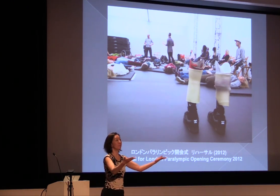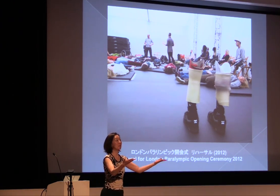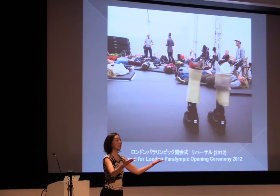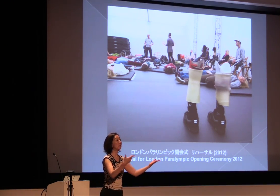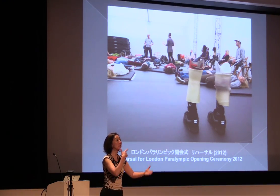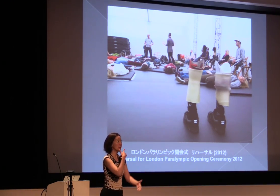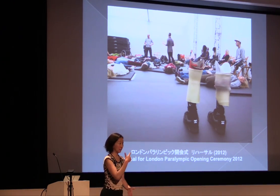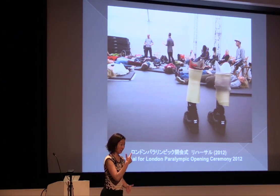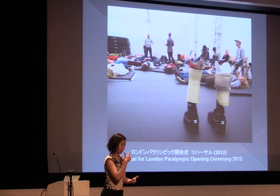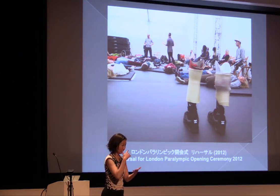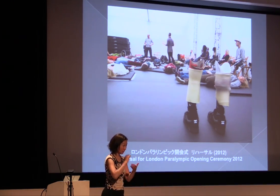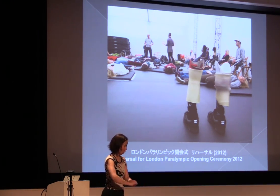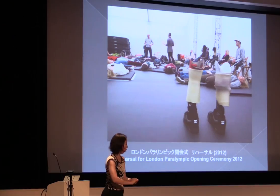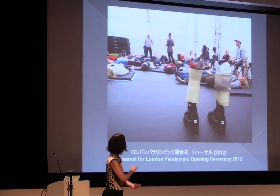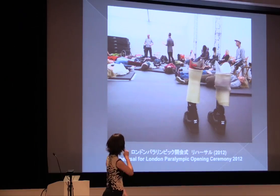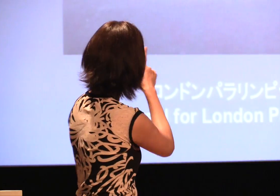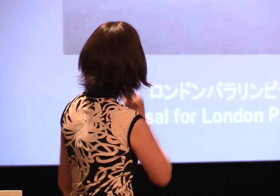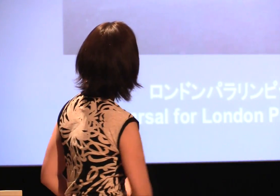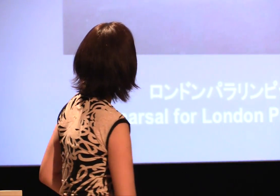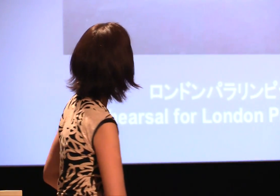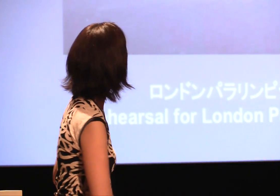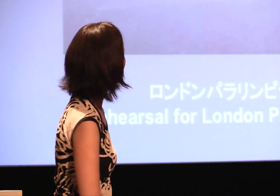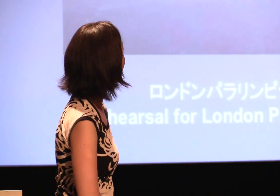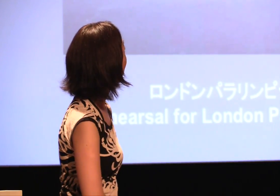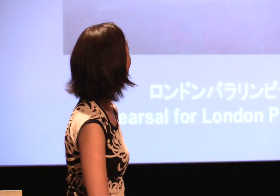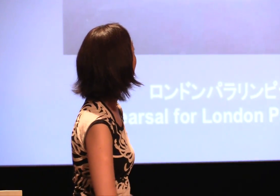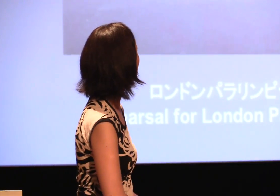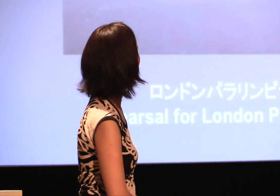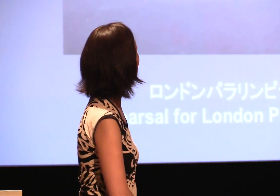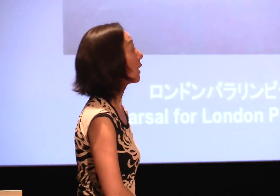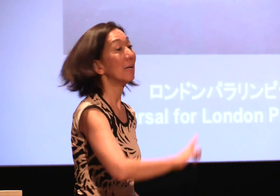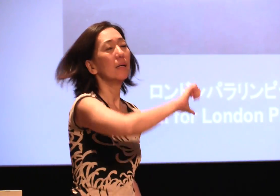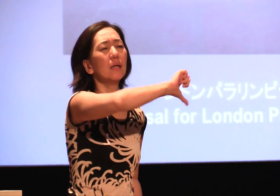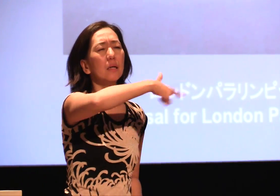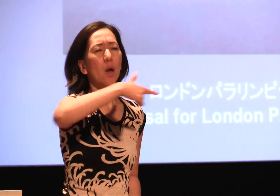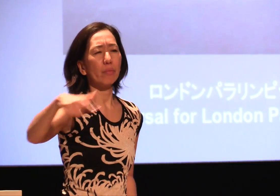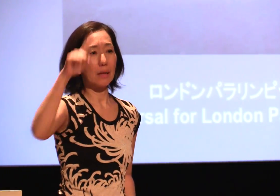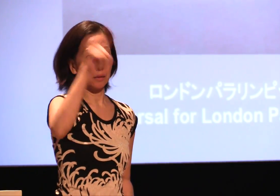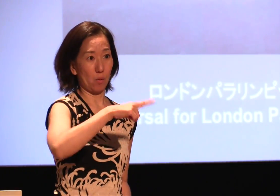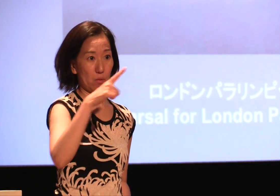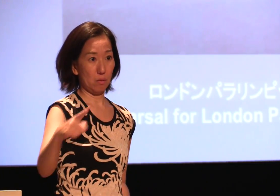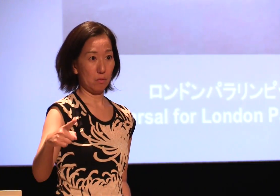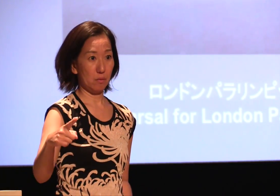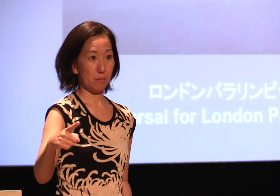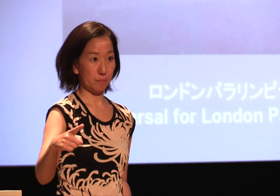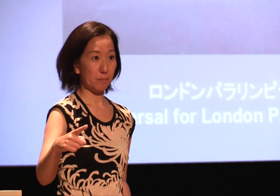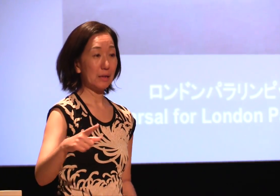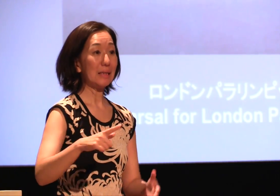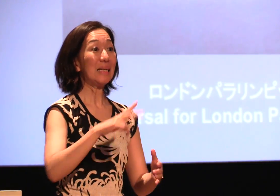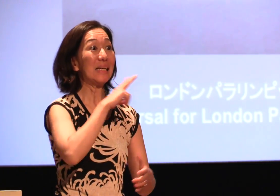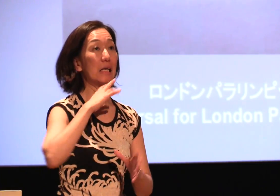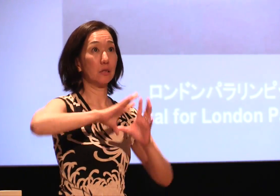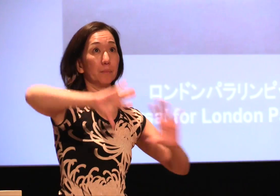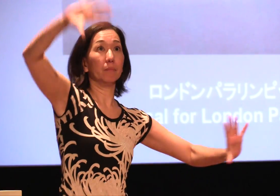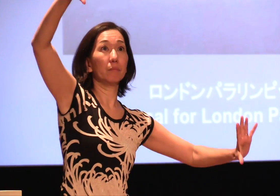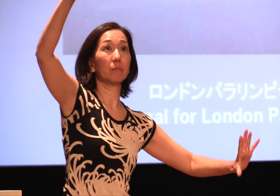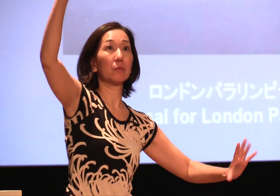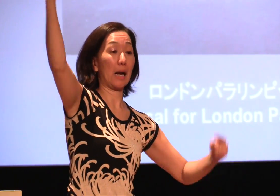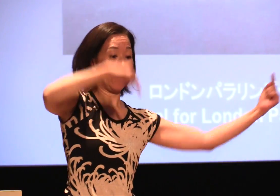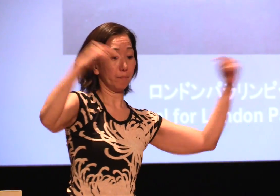パフォーマンス披露をしようということになりました。いろいろな人がいます。イギリ